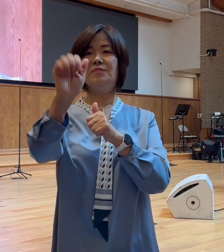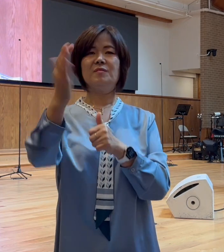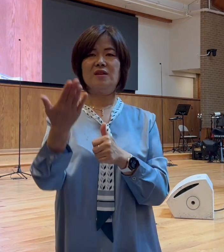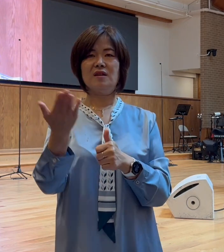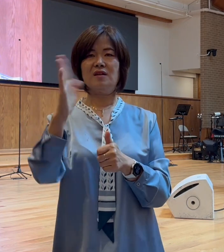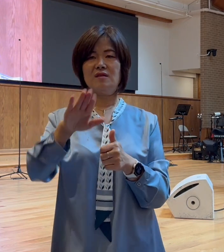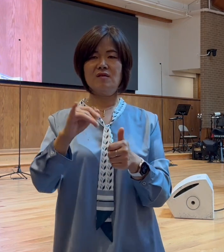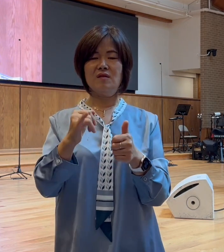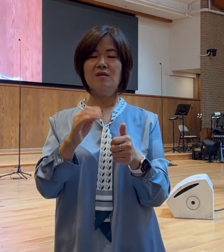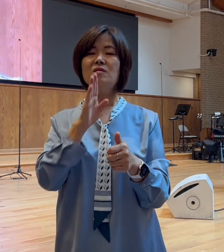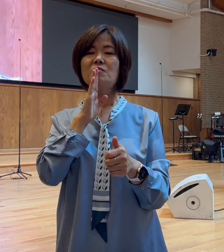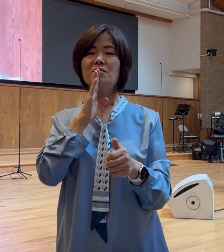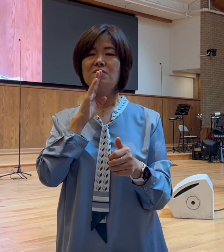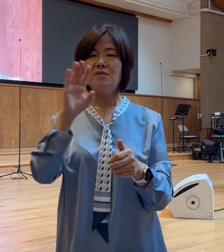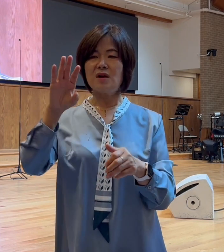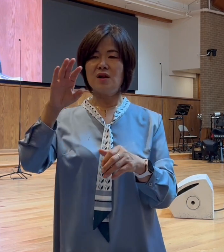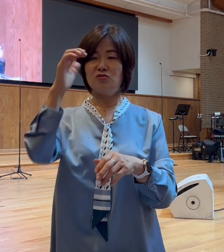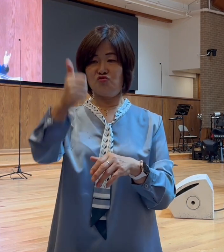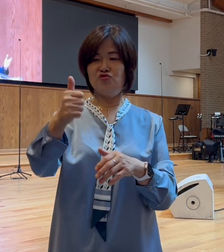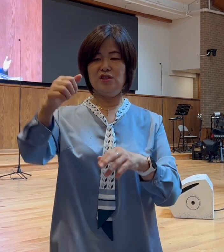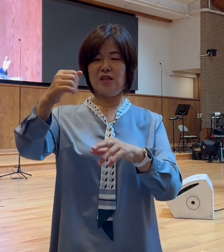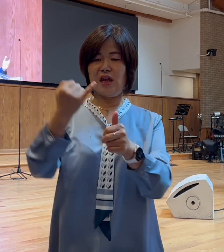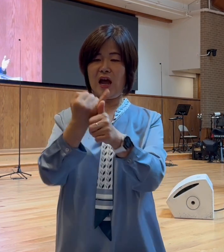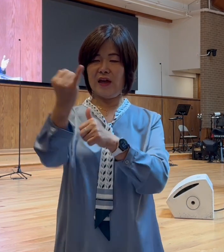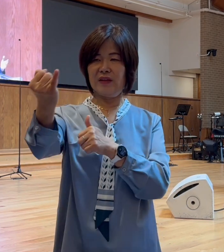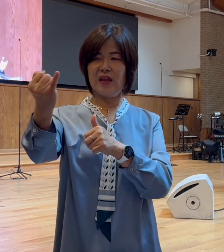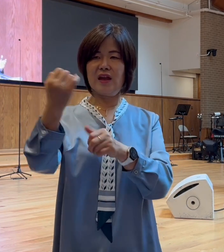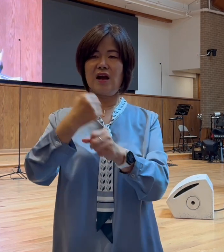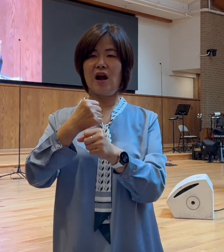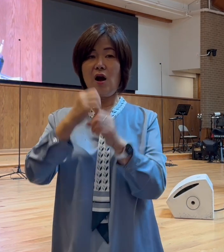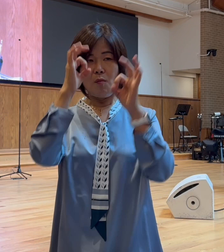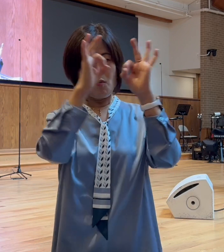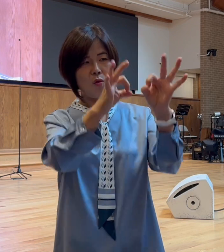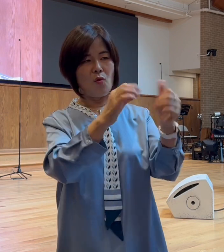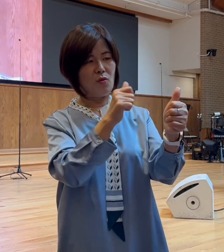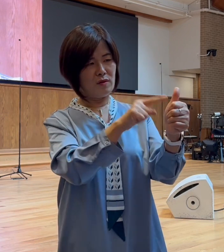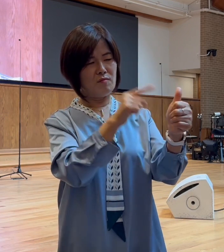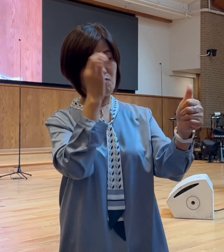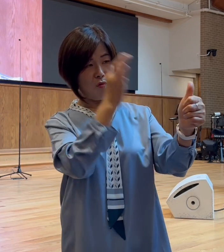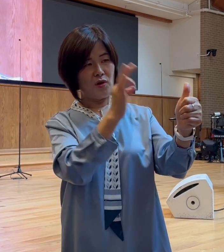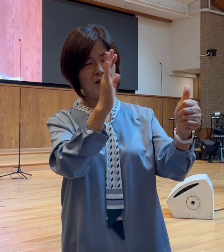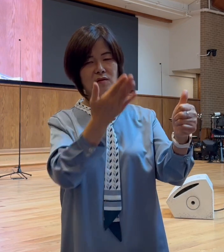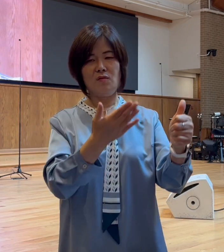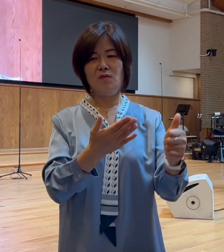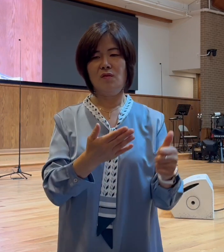이제 보디발의 아내가 보고 10년 지나니까 27살이니까 얼마나 정말